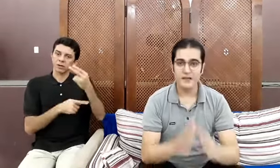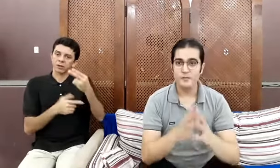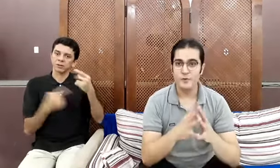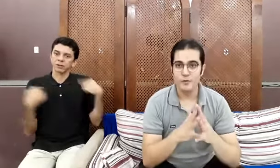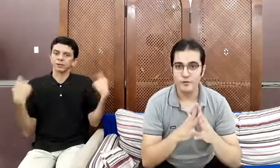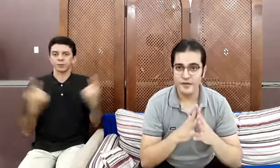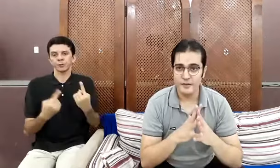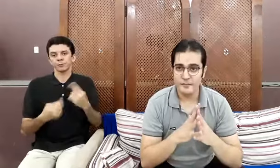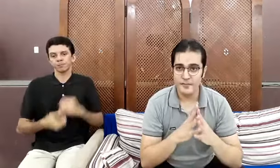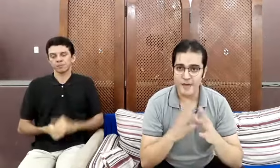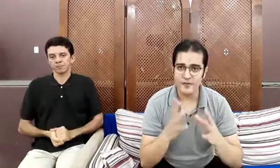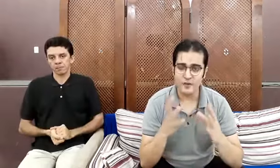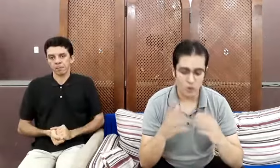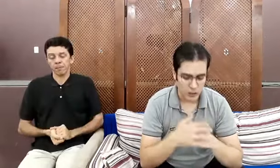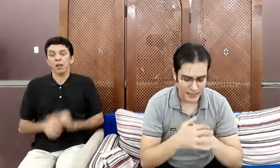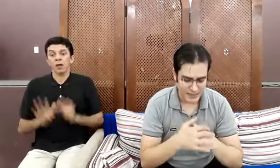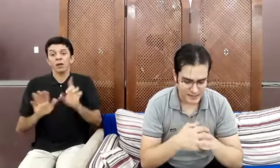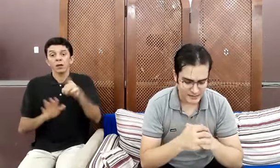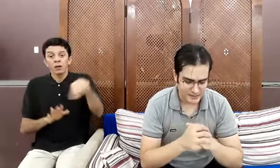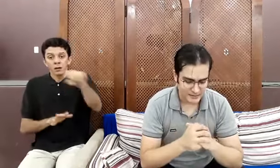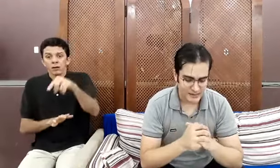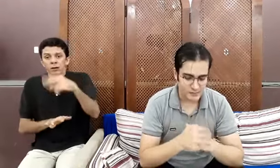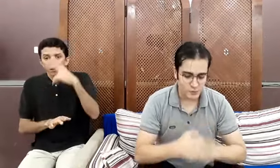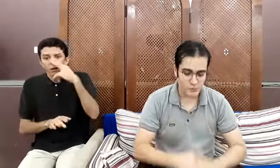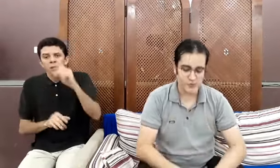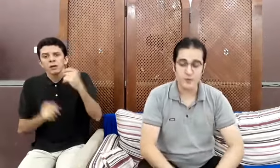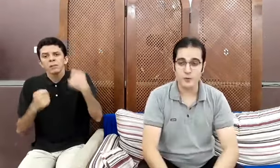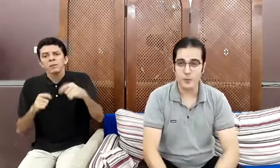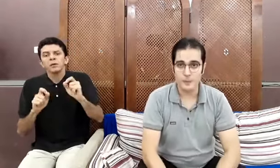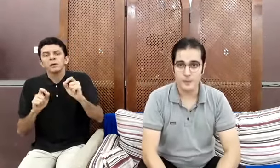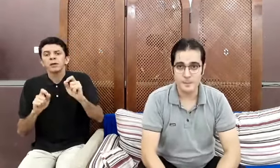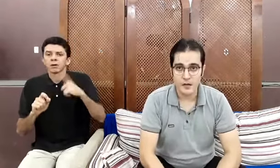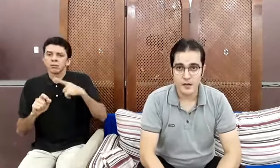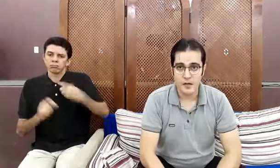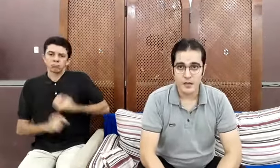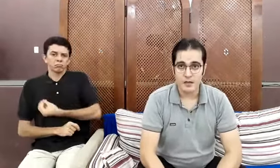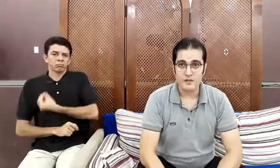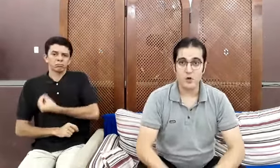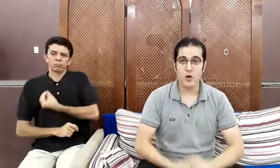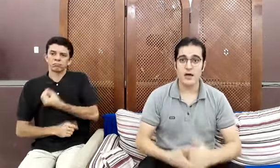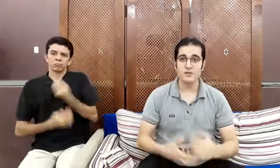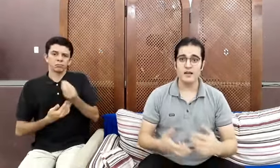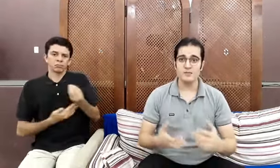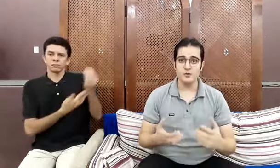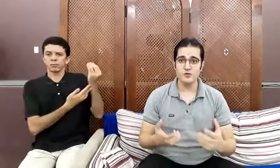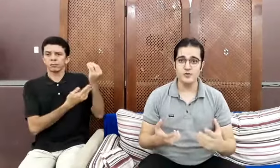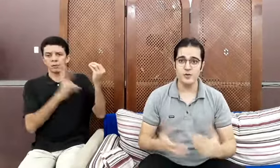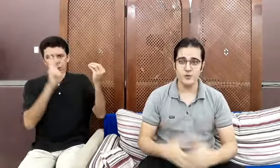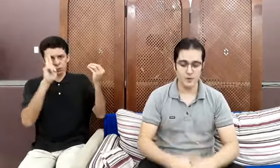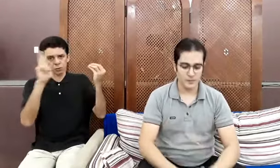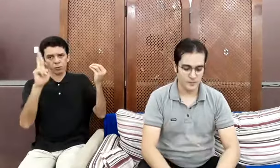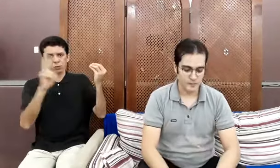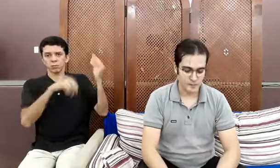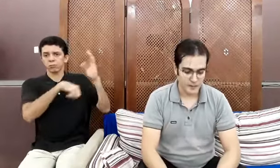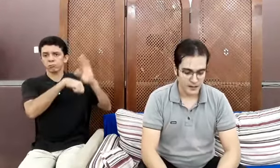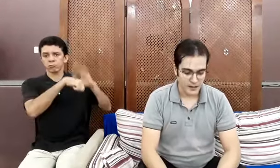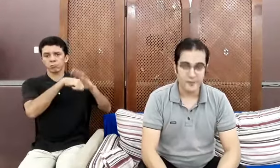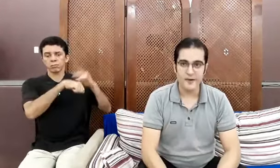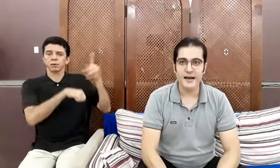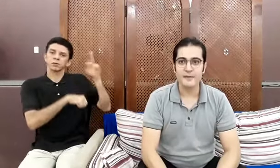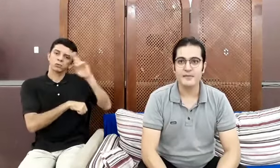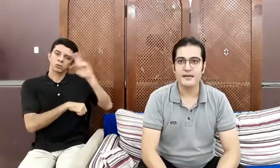Apenas, meu irmão, você deve se colocar nas mãos do Senhor. E se colocando nas mãos do Senhor,